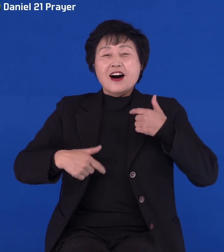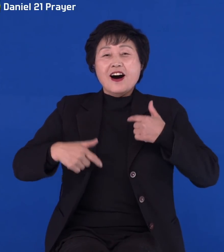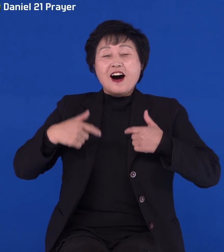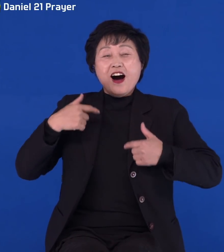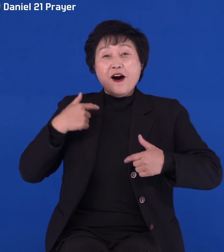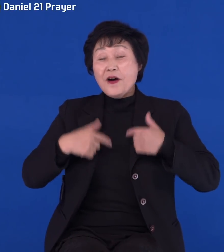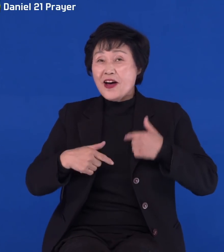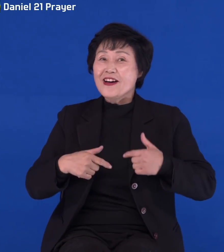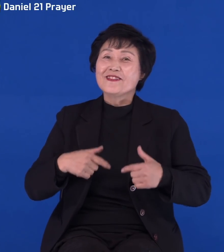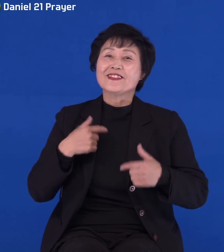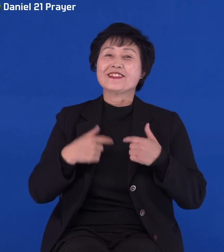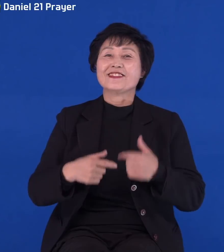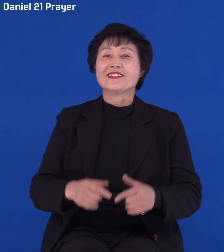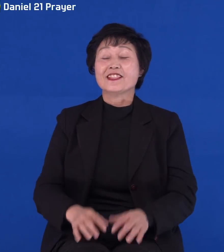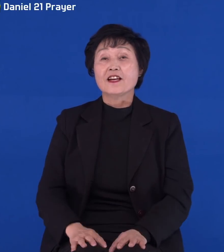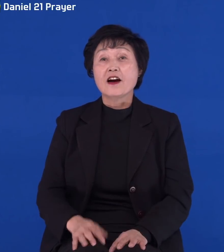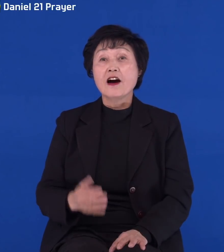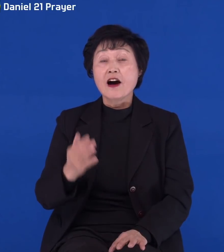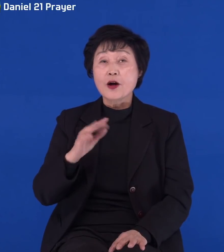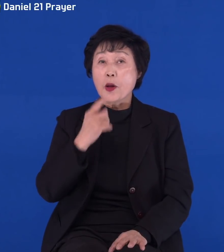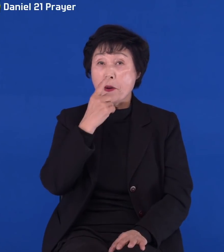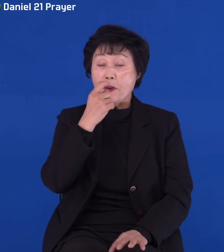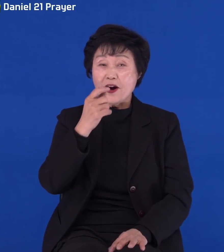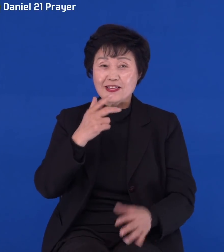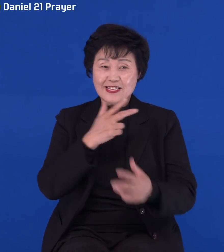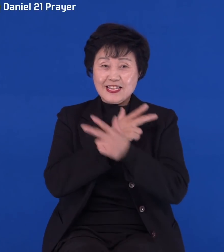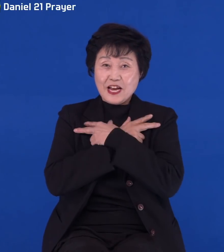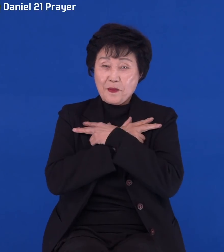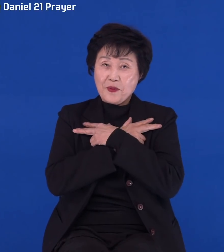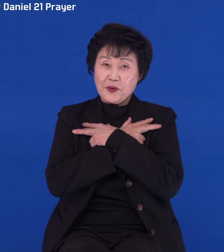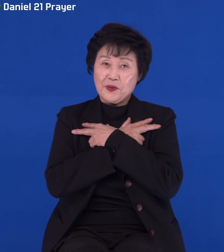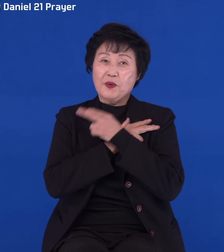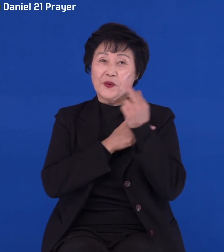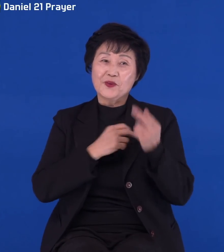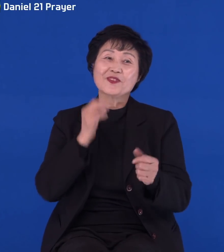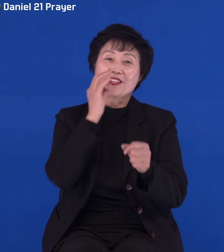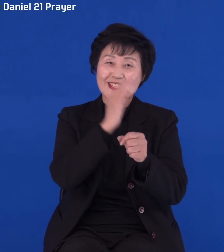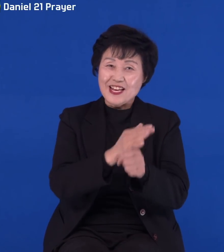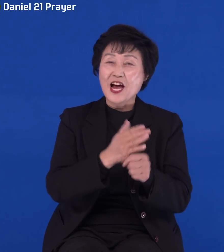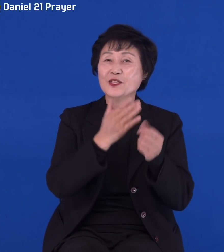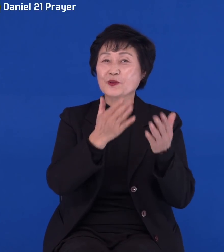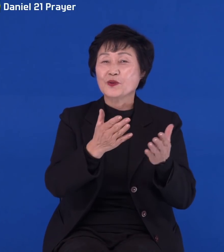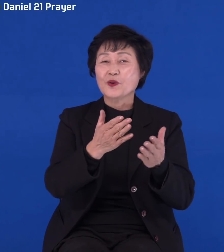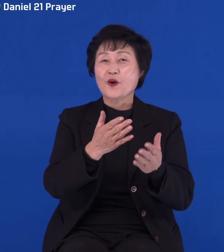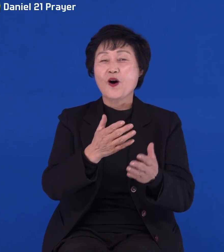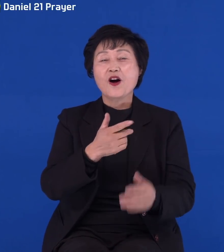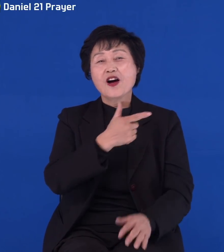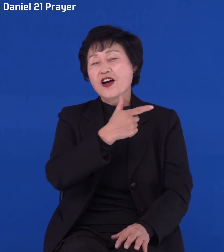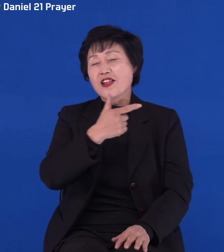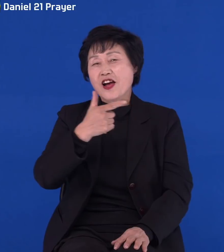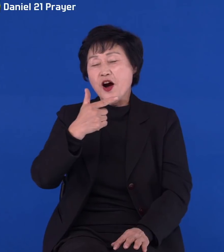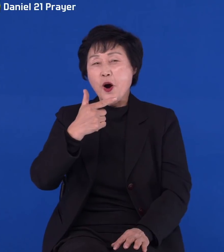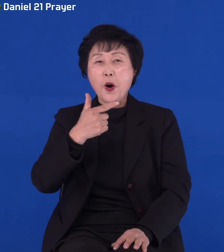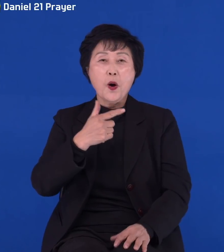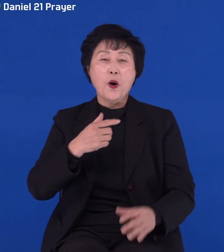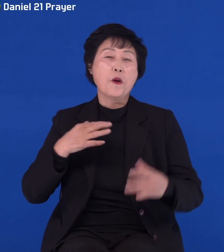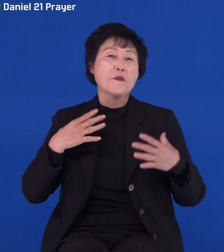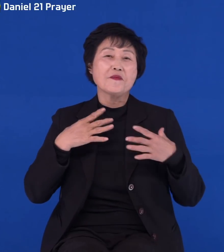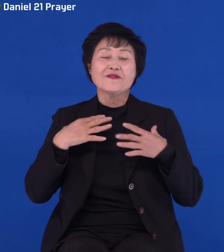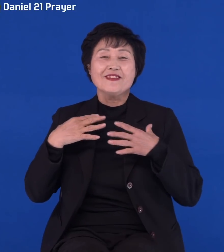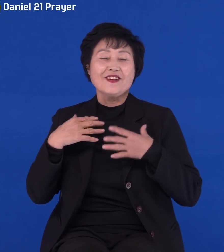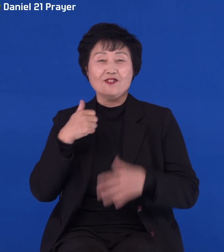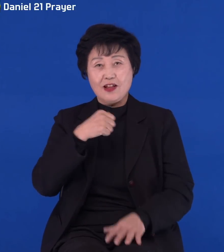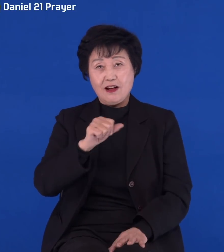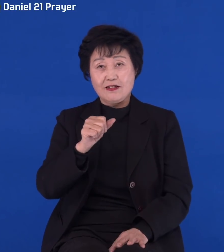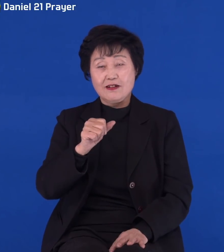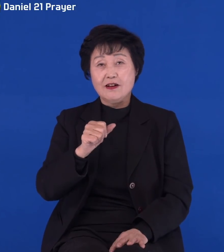복음 주십니까? 라고. 그래서 이렇게 멋진 양복도 사주고 넥타이도 사줬어요. 동생이 얼마나 자랑스럽든지 동생이 이런 거예요. 어머니,